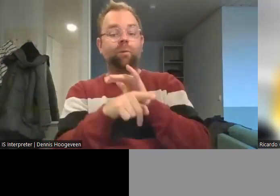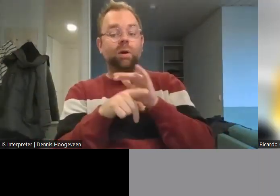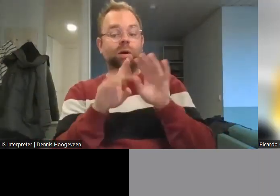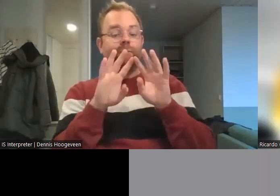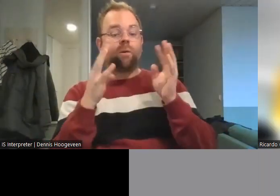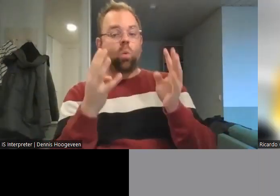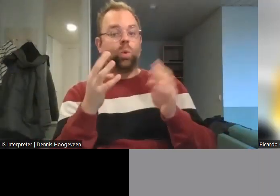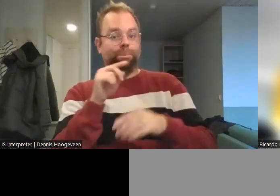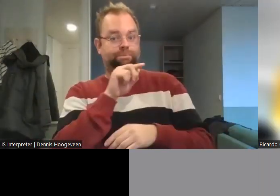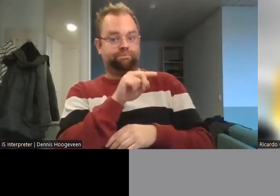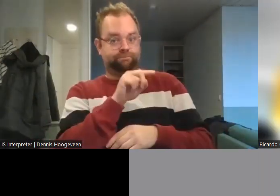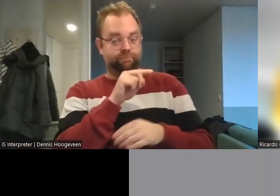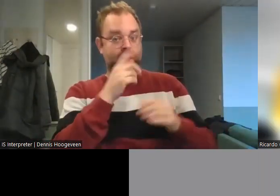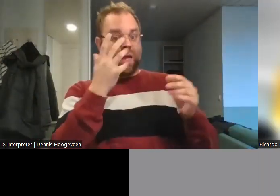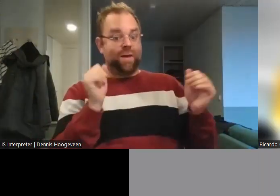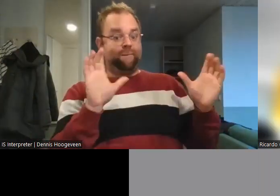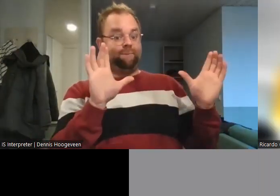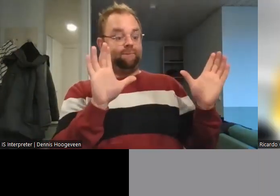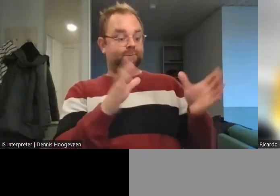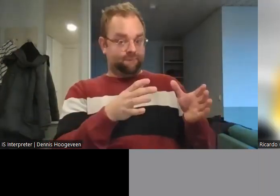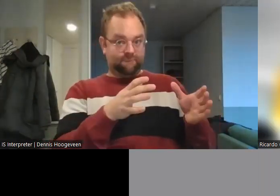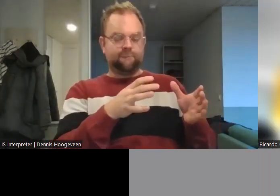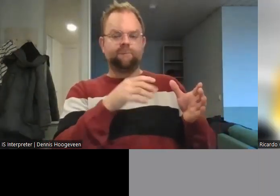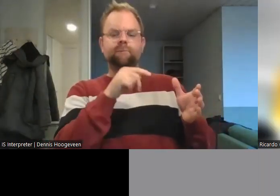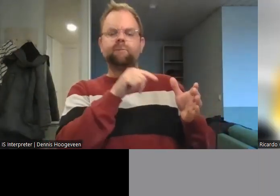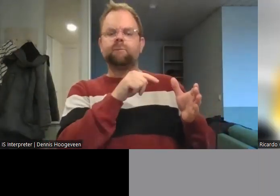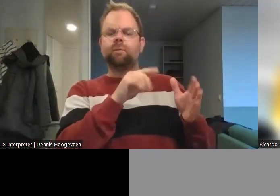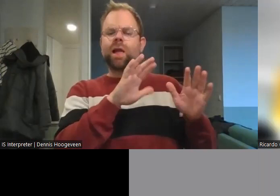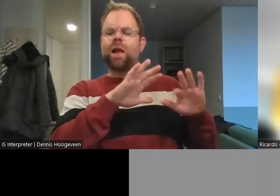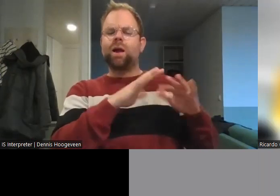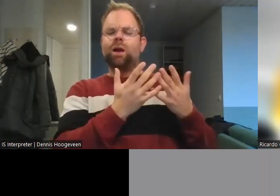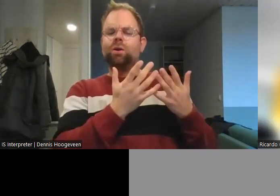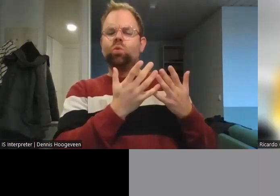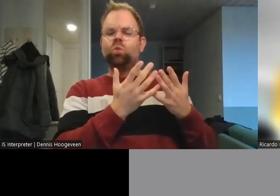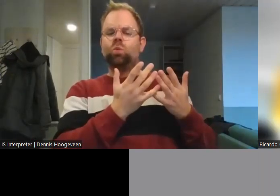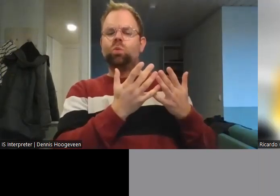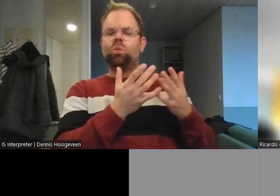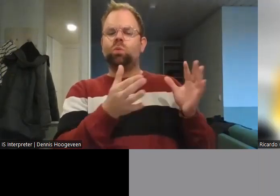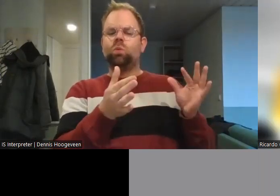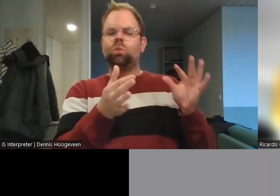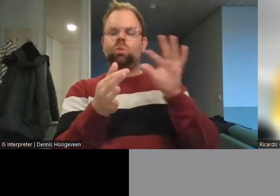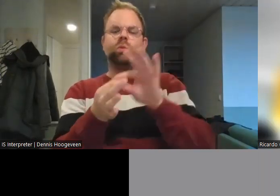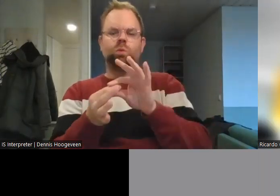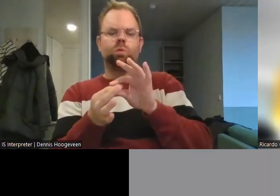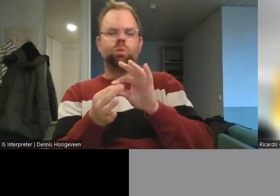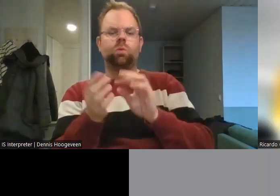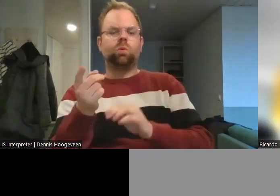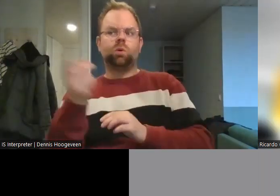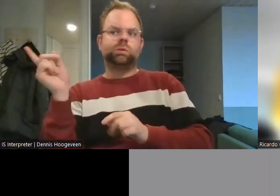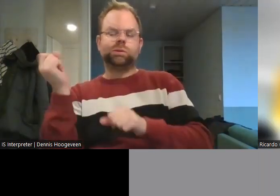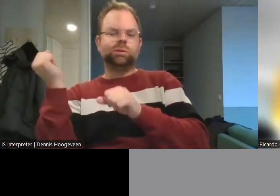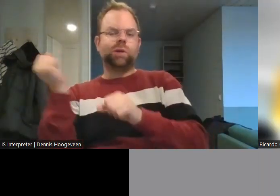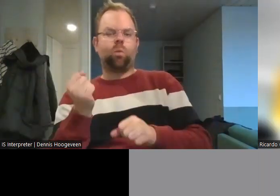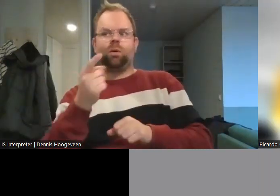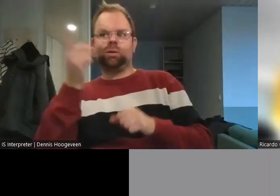de l'OPH. Alors, c'est pour cette raison-là que l'IDA a fait la promesse il y a 4